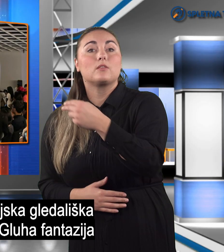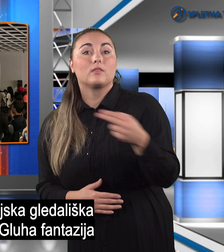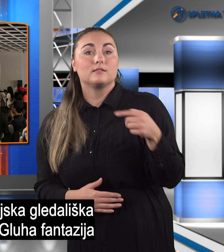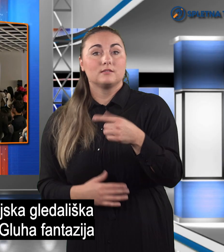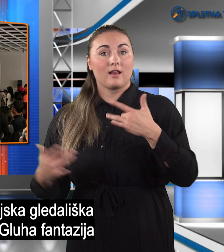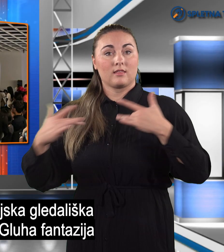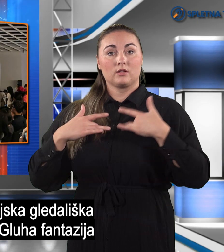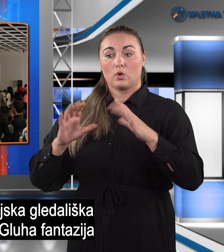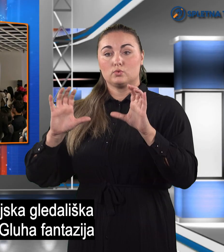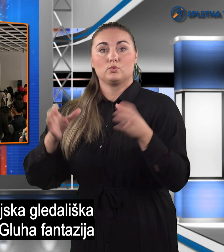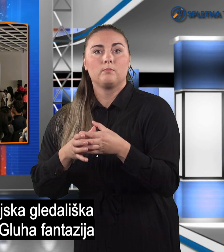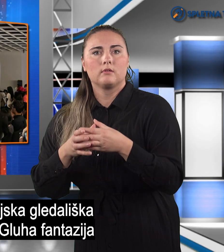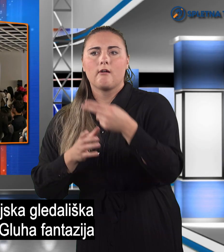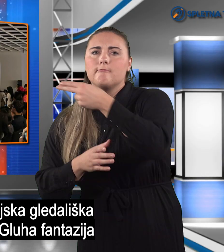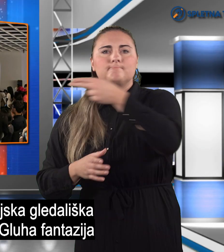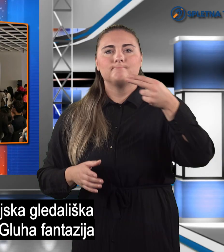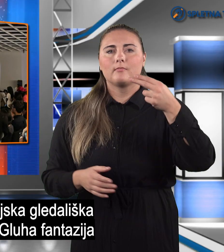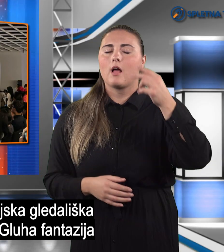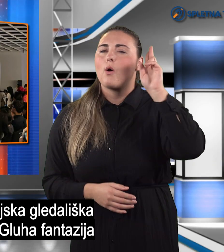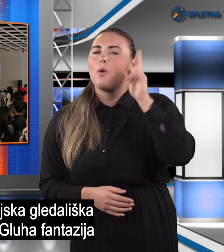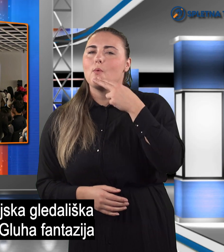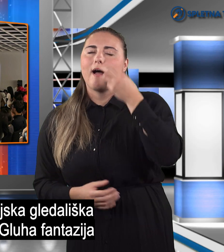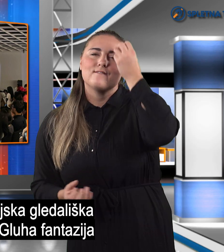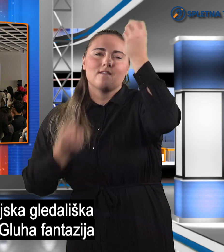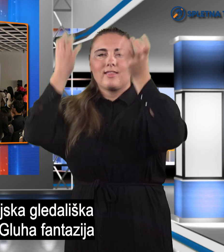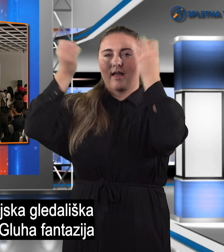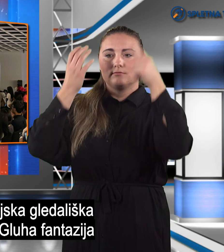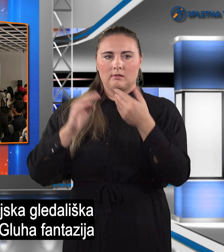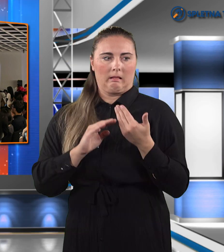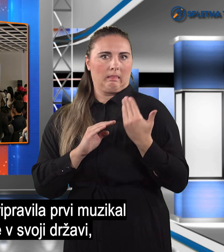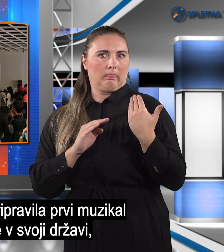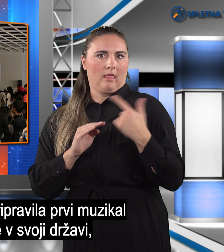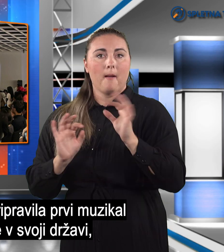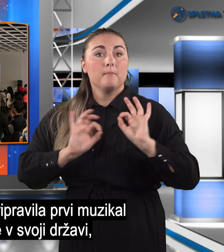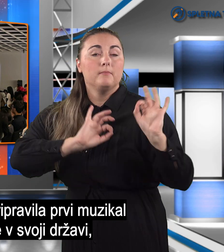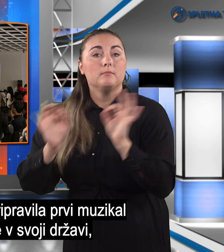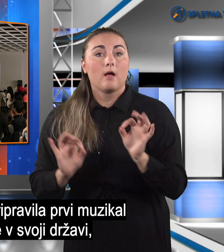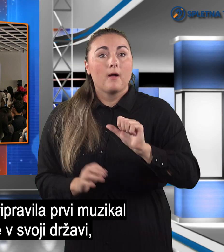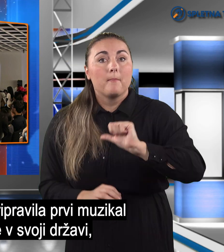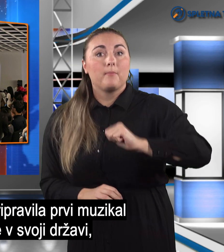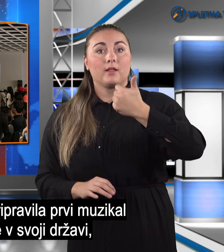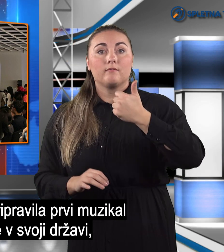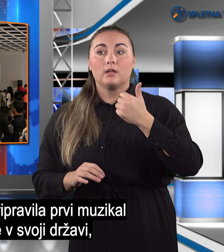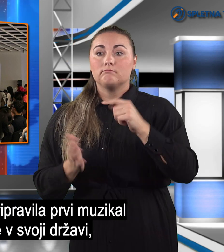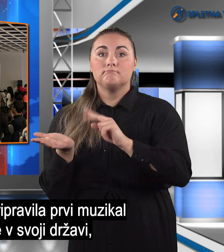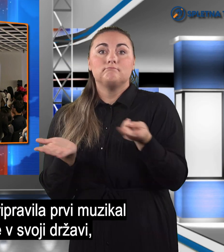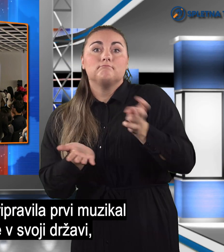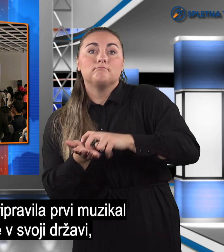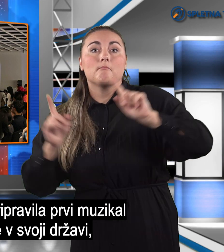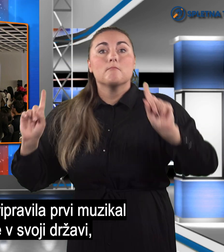Indonezijska gledališka skupina Gluha fantazija je nedavno pripravila prvi muzikal za gluhe v svoji državi, kjer